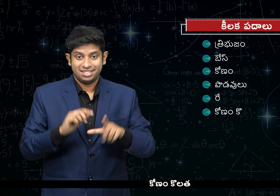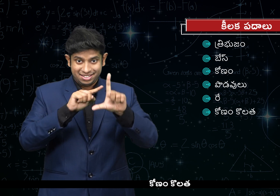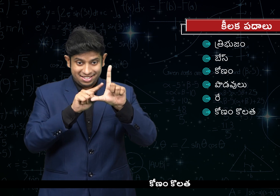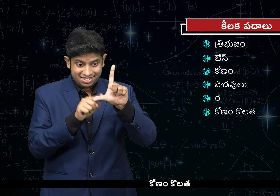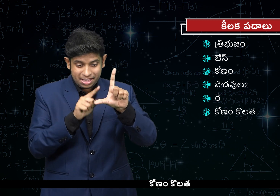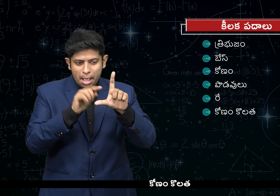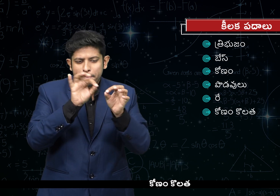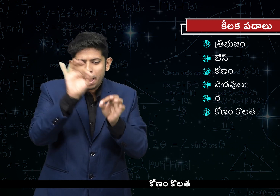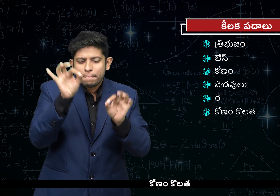కోణం కొలత,